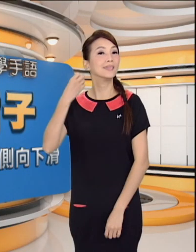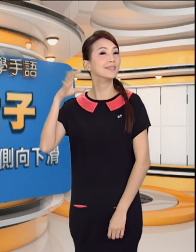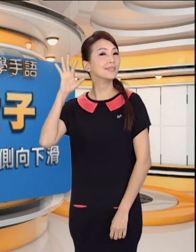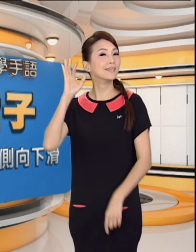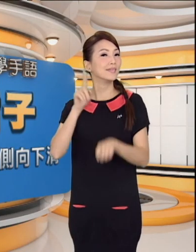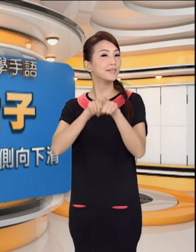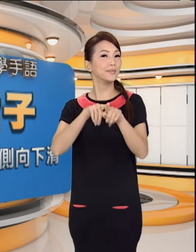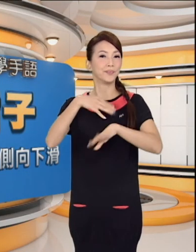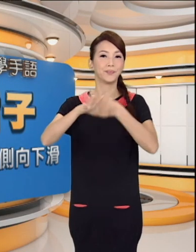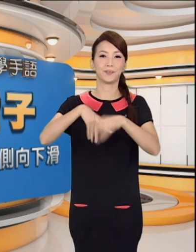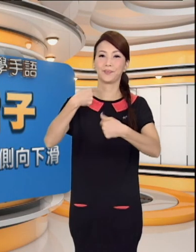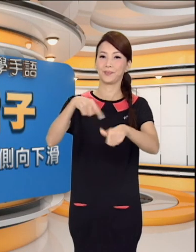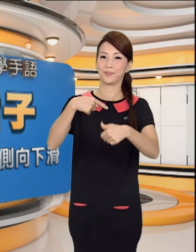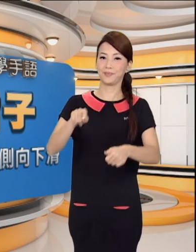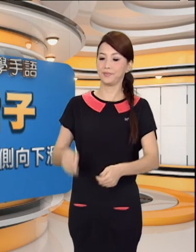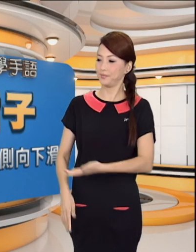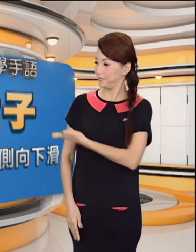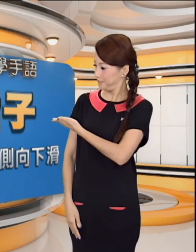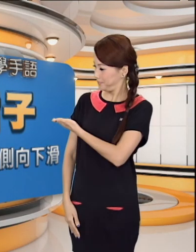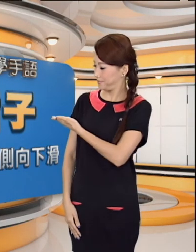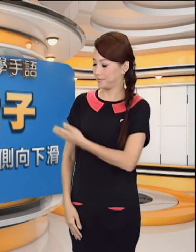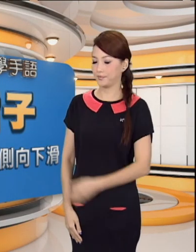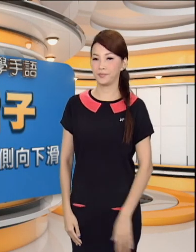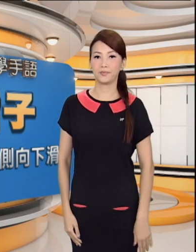今天的新闻通就来学裙子要